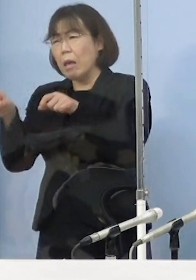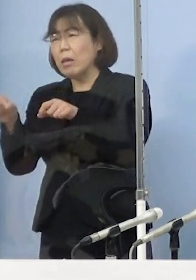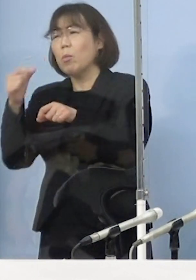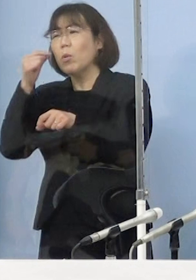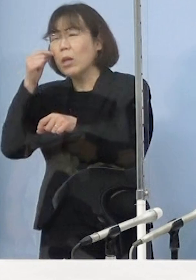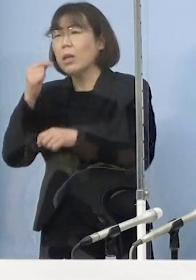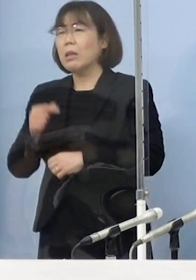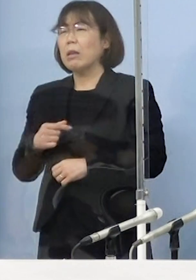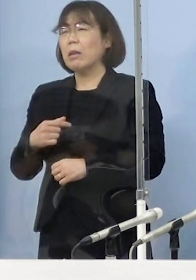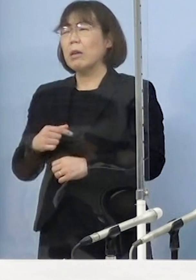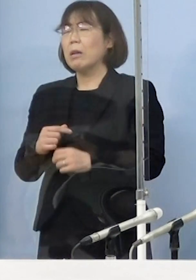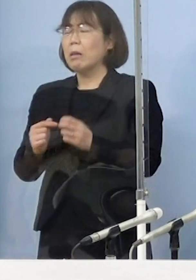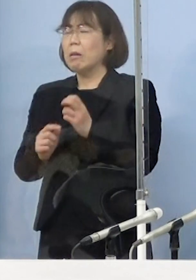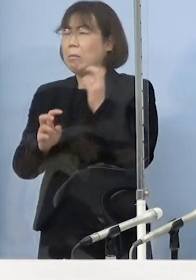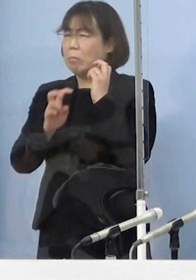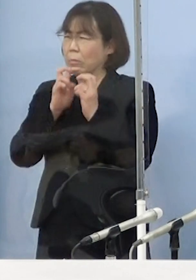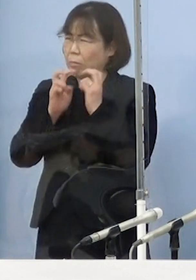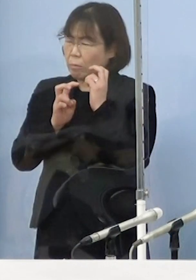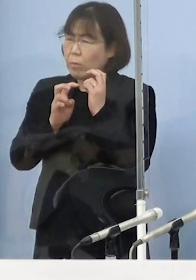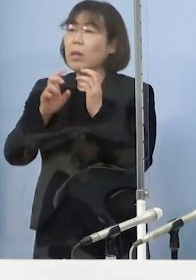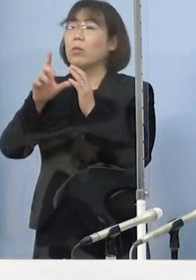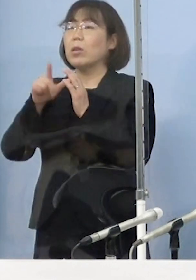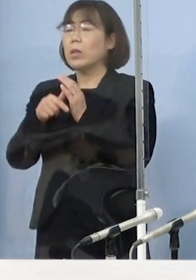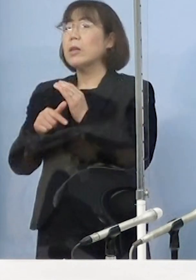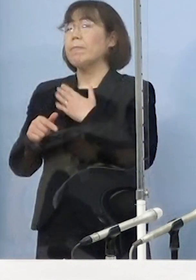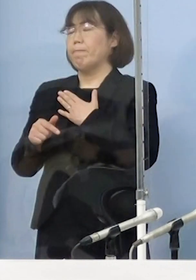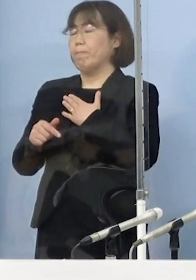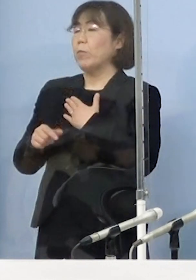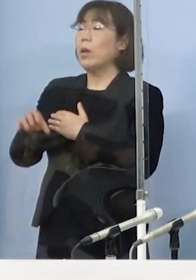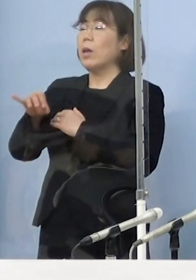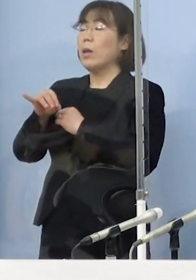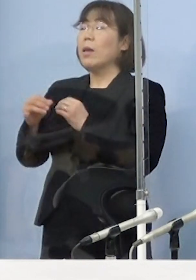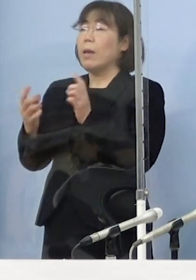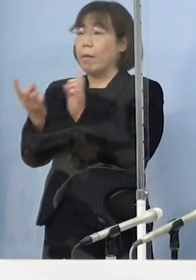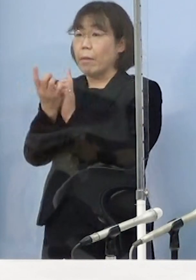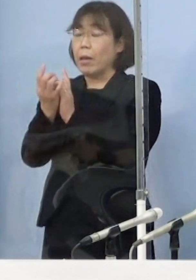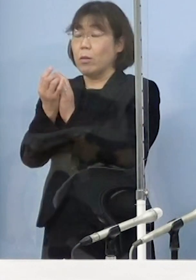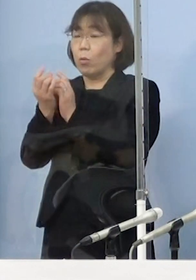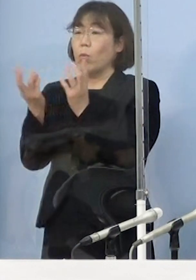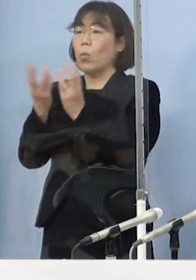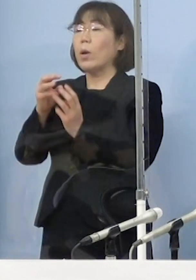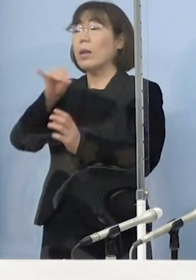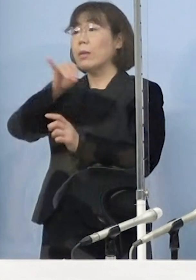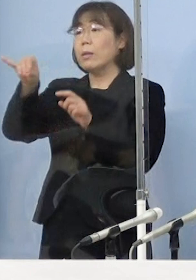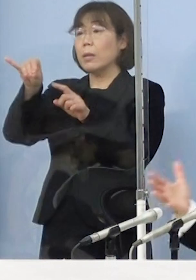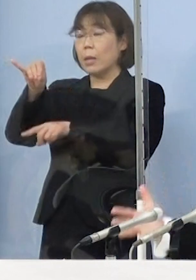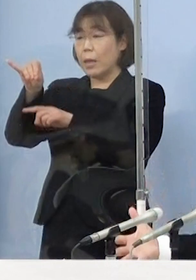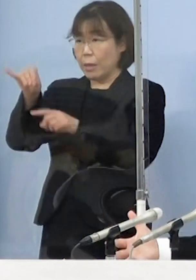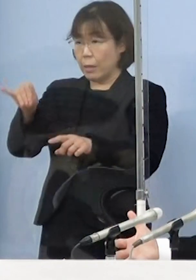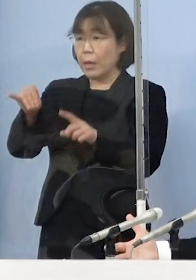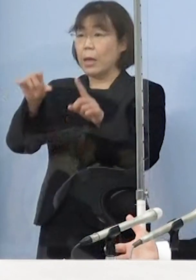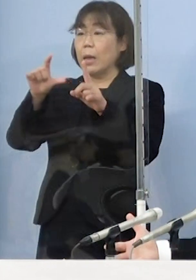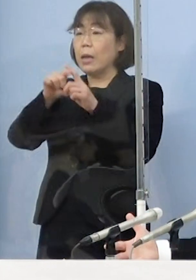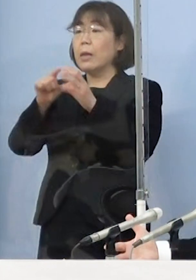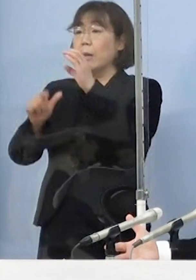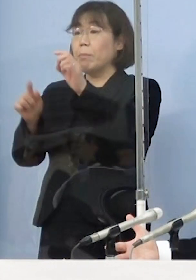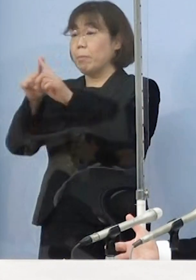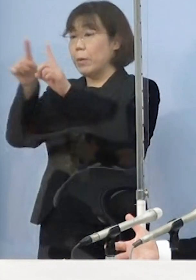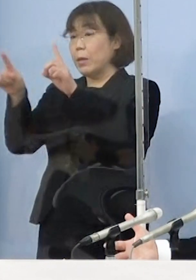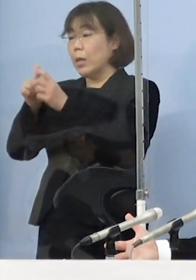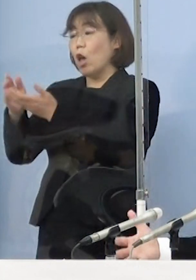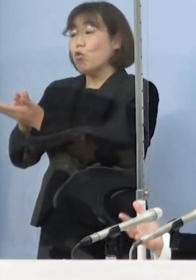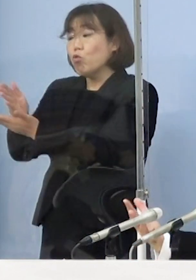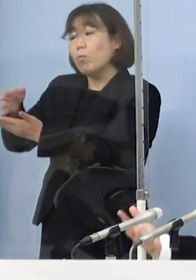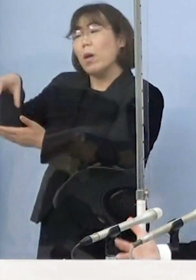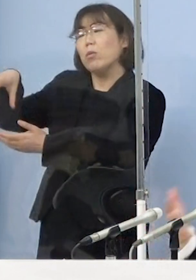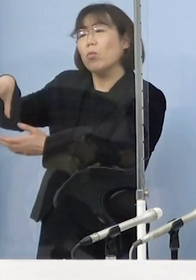しようか悩まれる、じゃあと1000人を対象としてぜひ PCR 検査初打ちでもって受けてください、